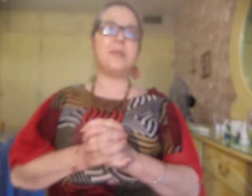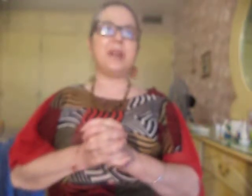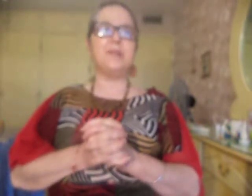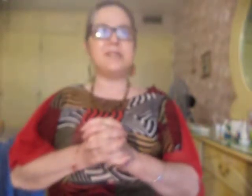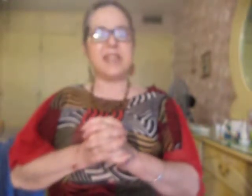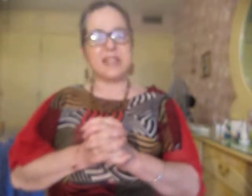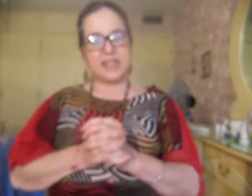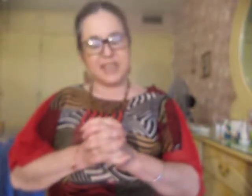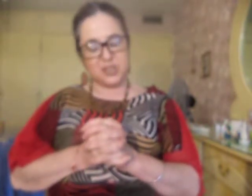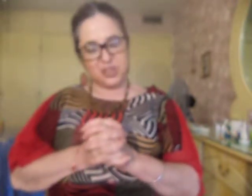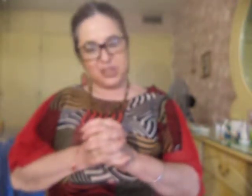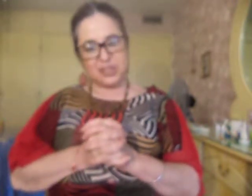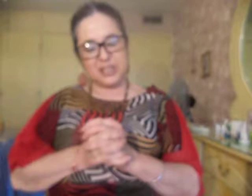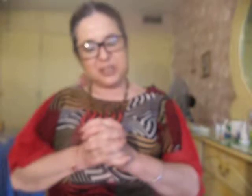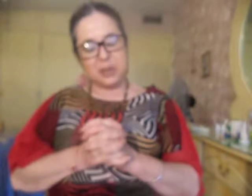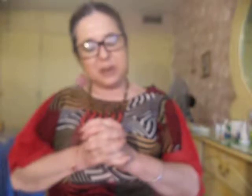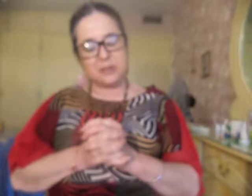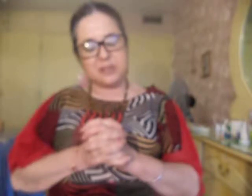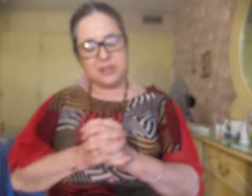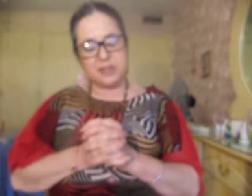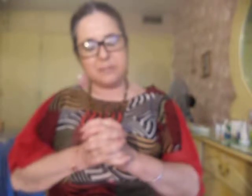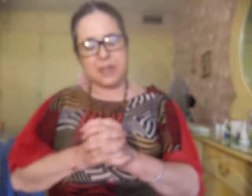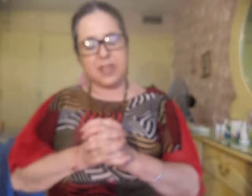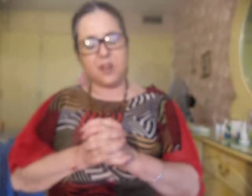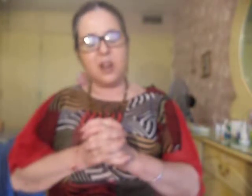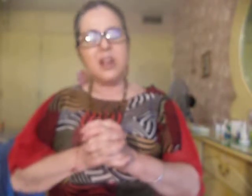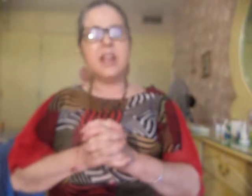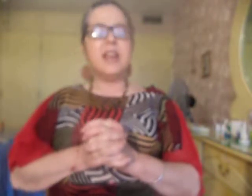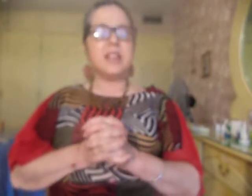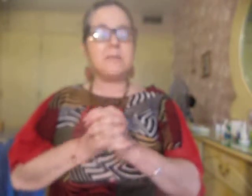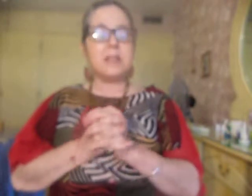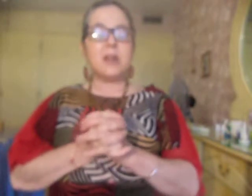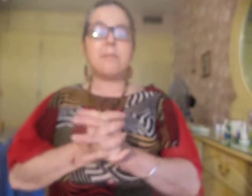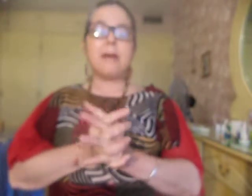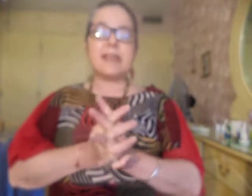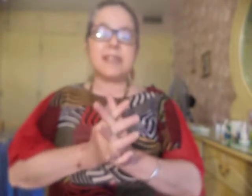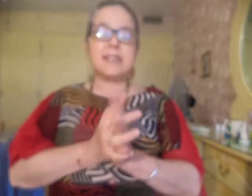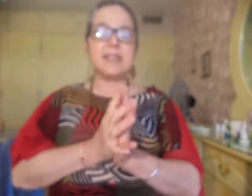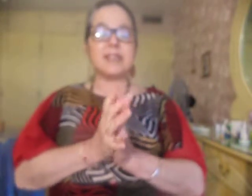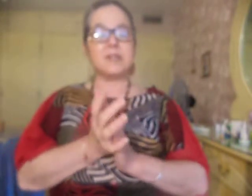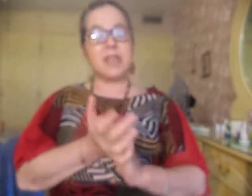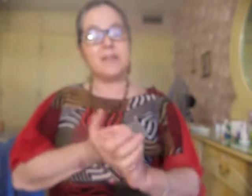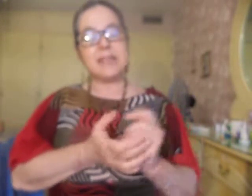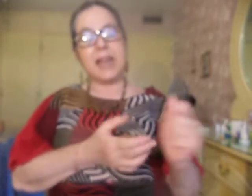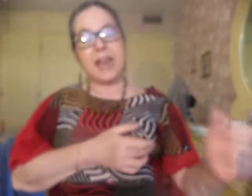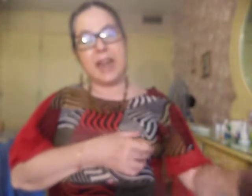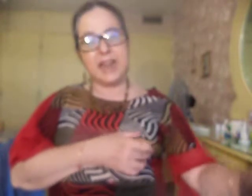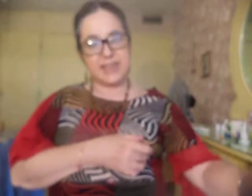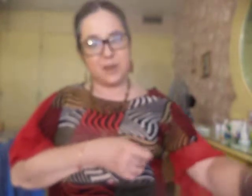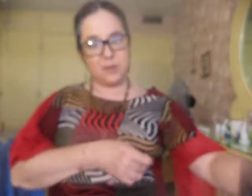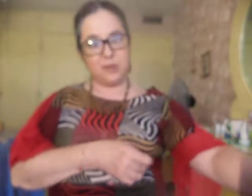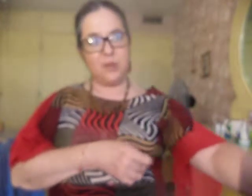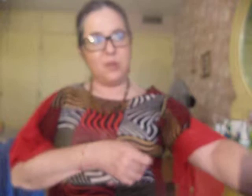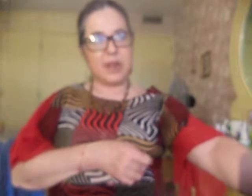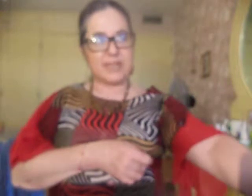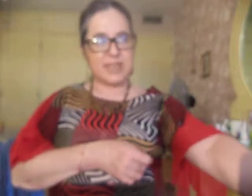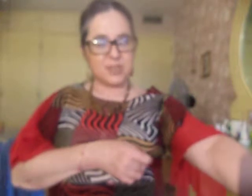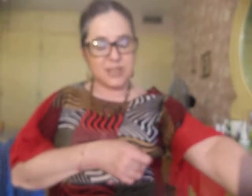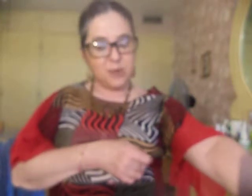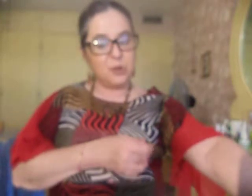Durango 738 Norte, Ciudad Obregón, Sonora, México. Te invito a que pases y te suscribas al canal si aún no lo has hecho, si aún no